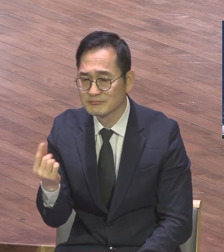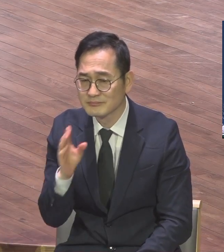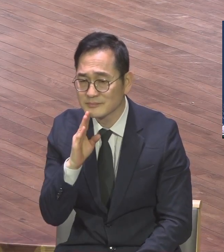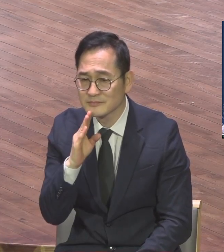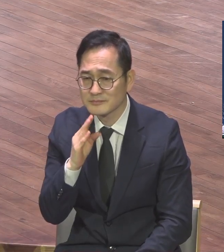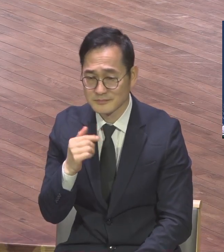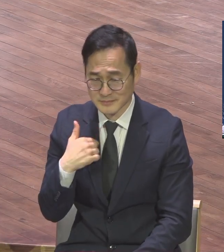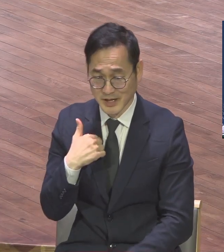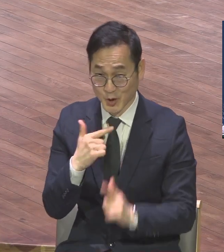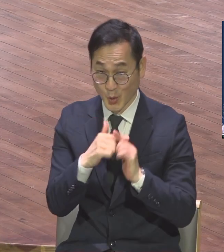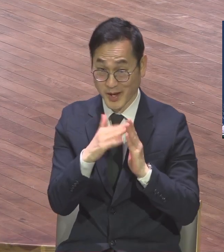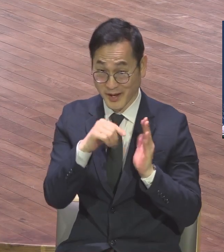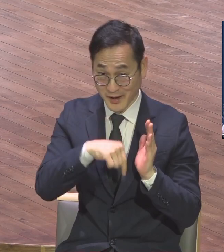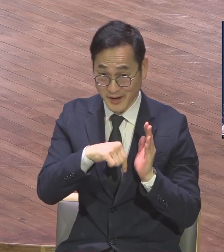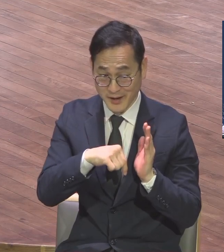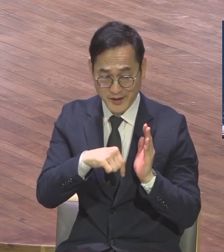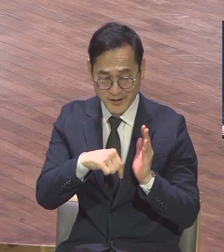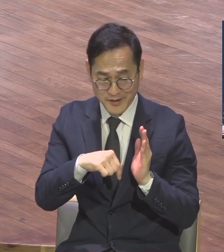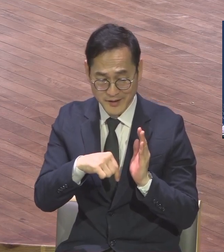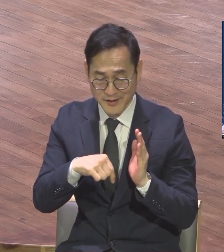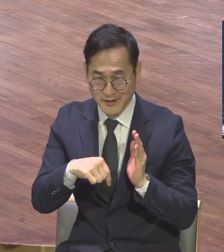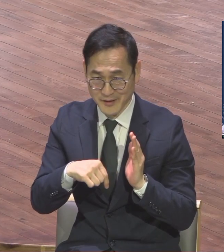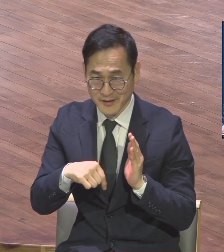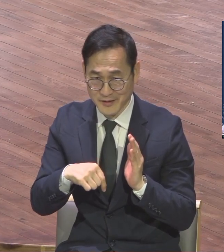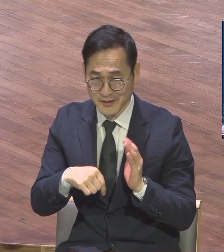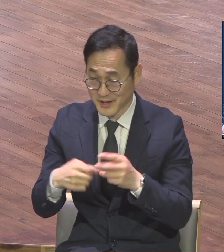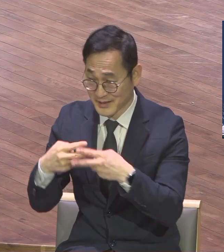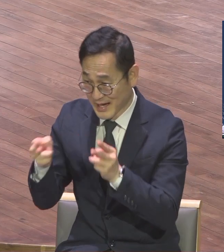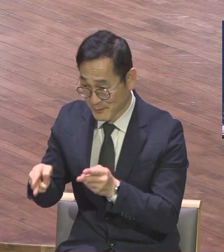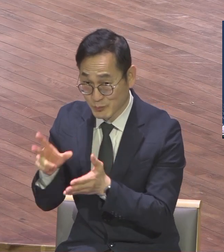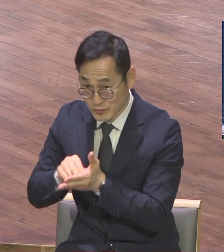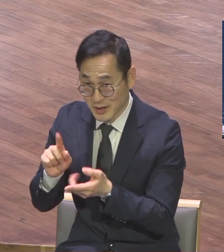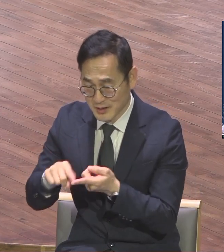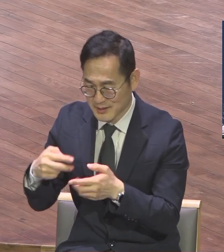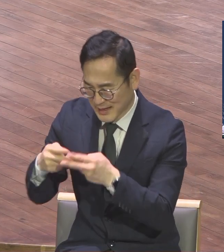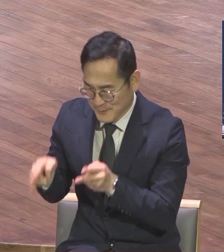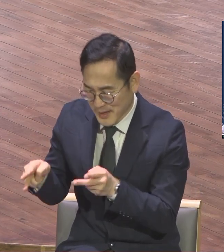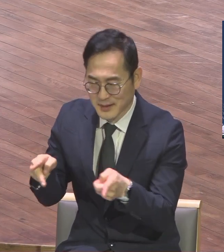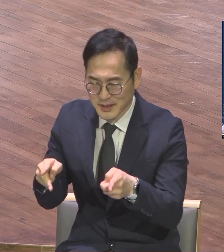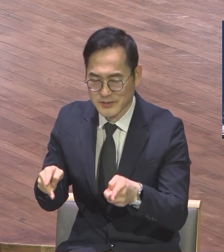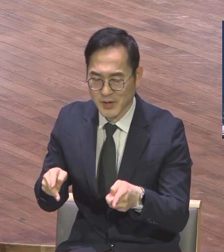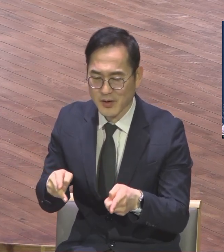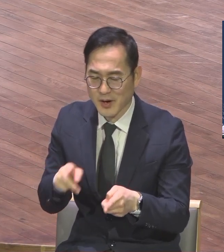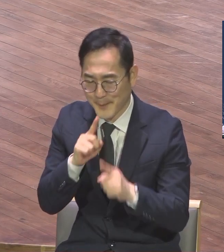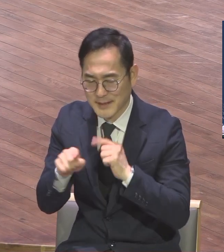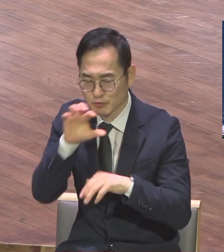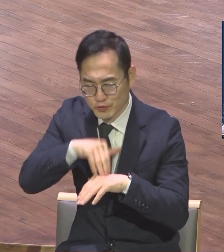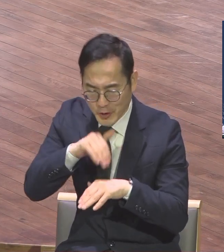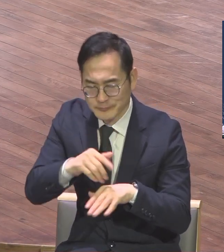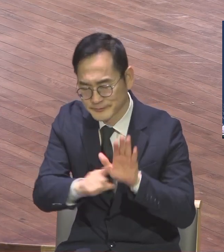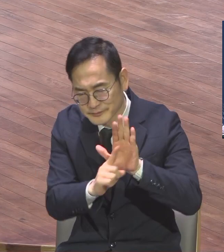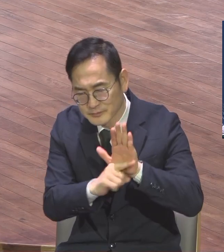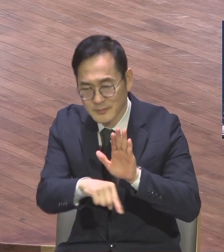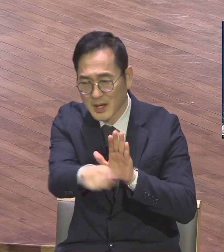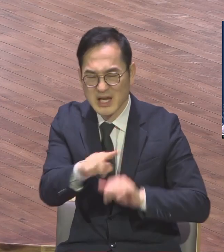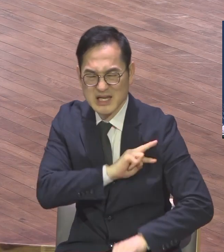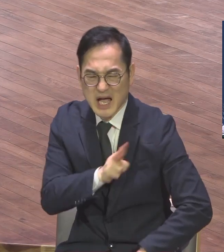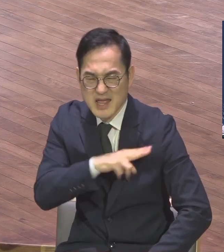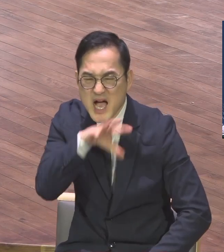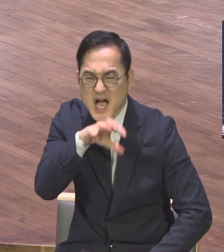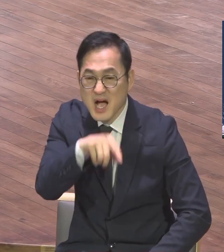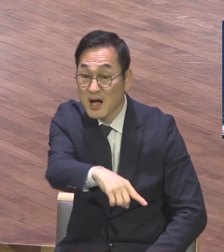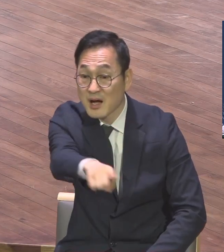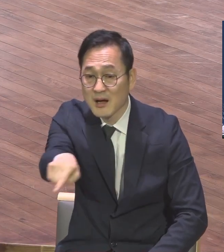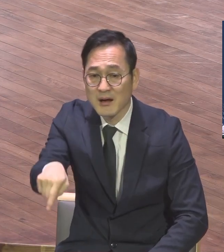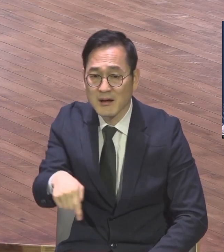저희 교회에서도 제가 어떻게 보면 그런 걸 당하고 있기 때문에 너무도 그것을 뼈아프게 느껴요. 그러나